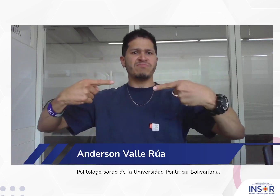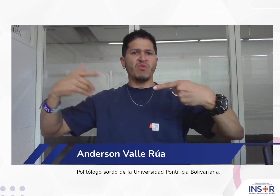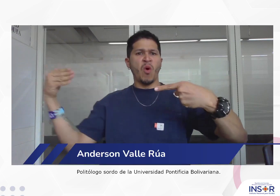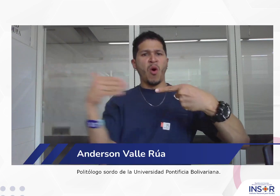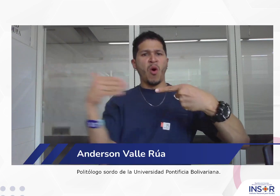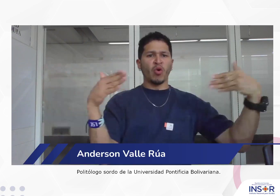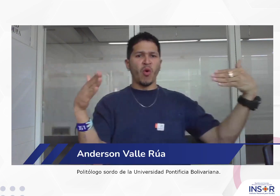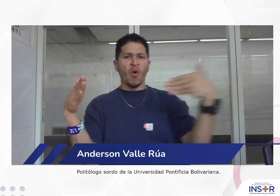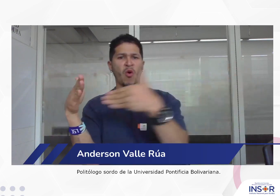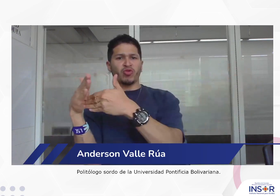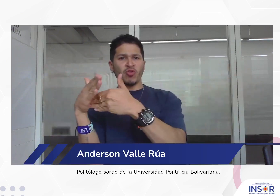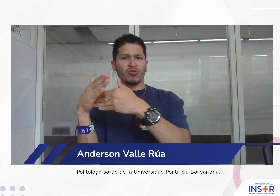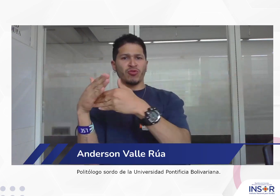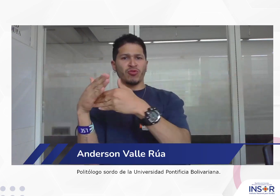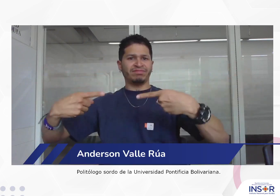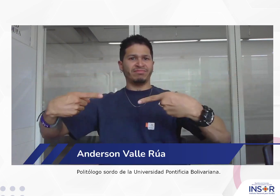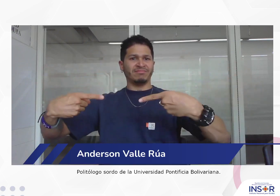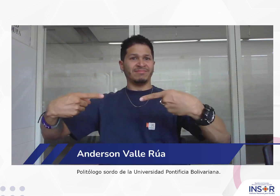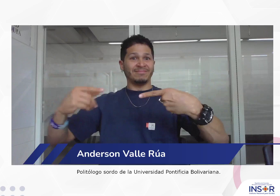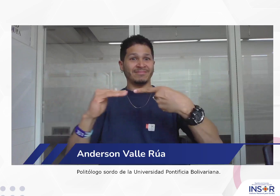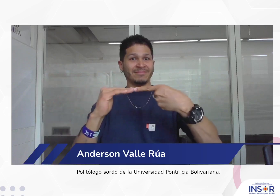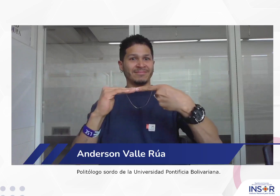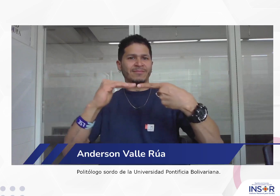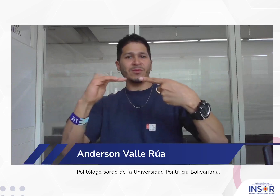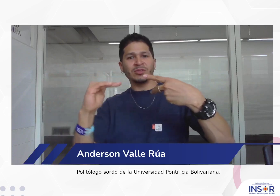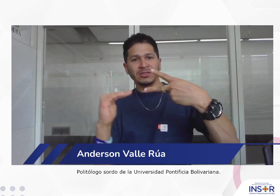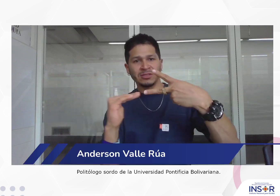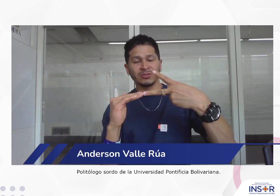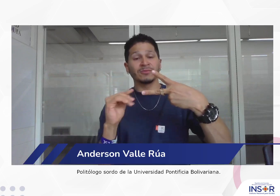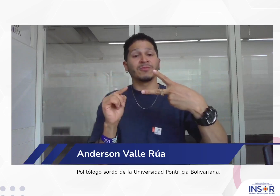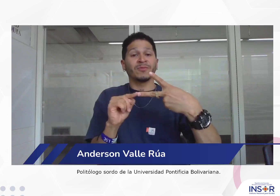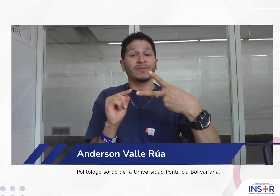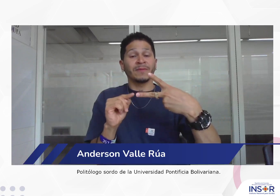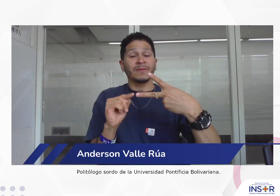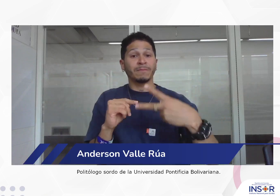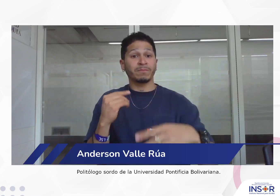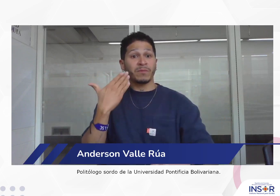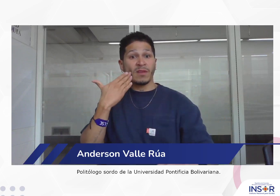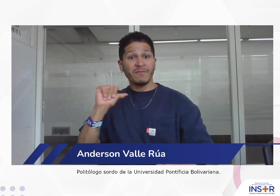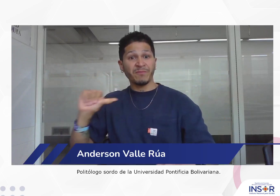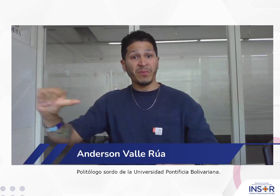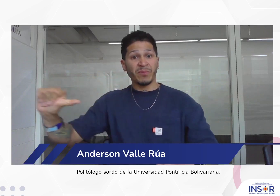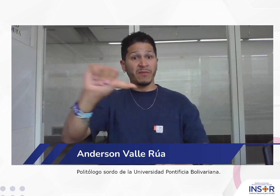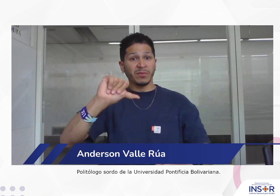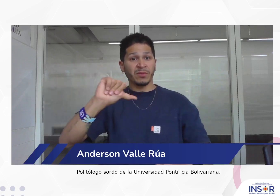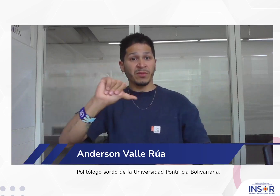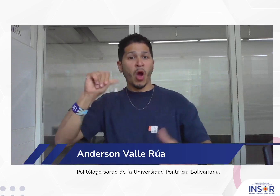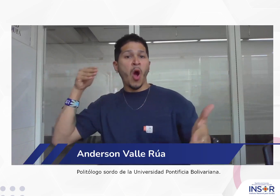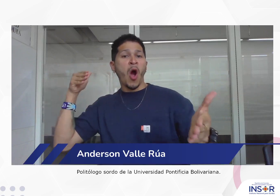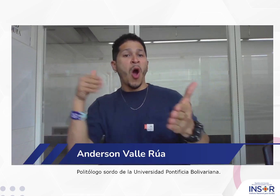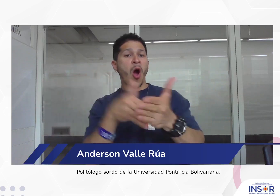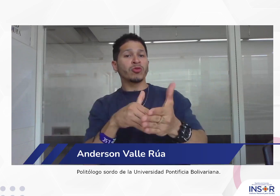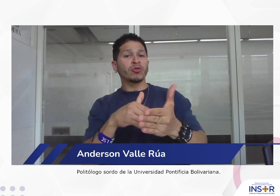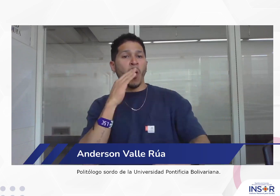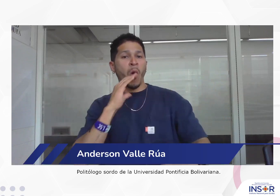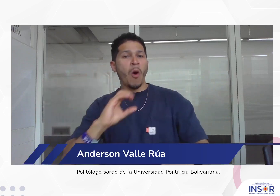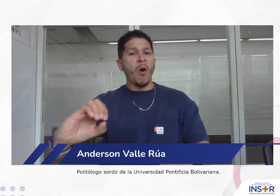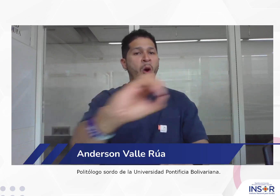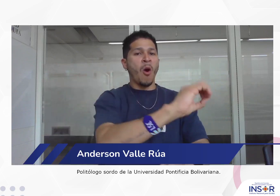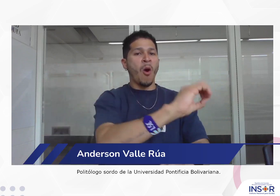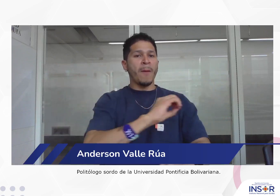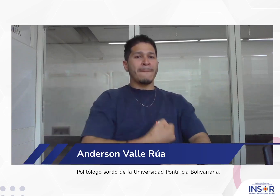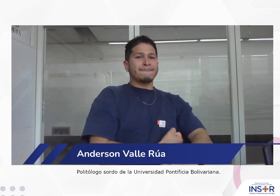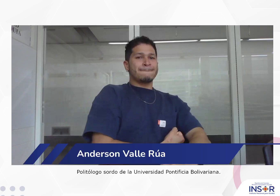también alrededor de este movimiento hay diferentes debates entre las mismas feministas sobre diferentes temas. Por